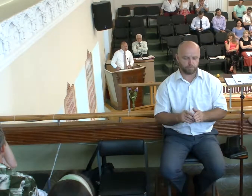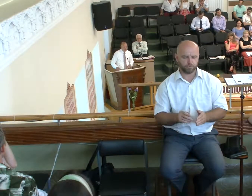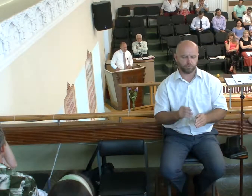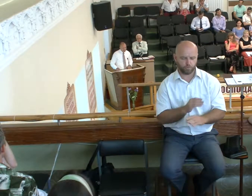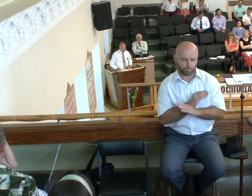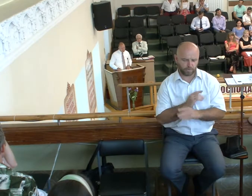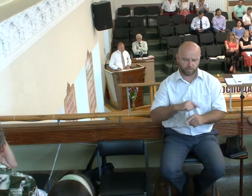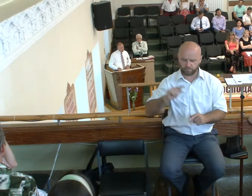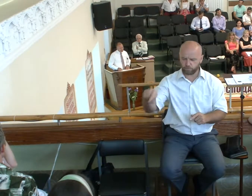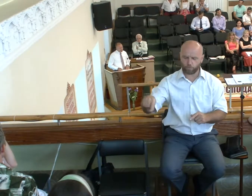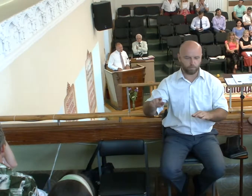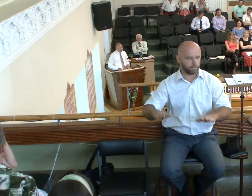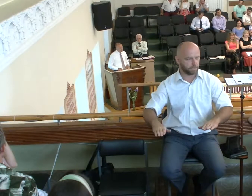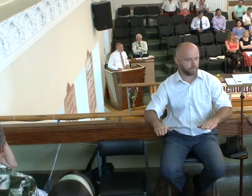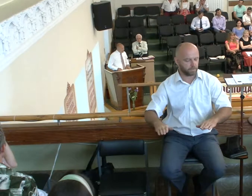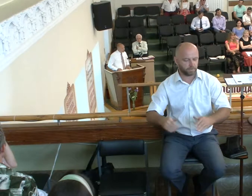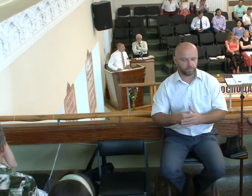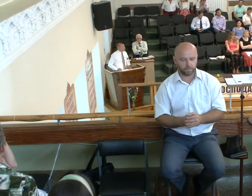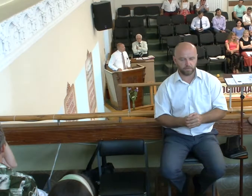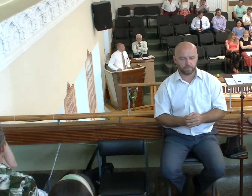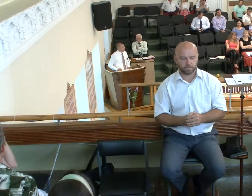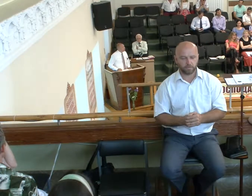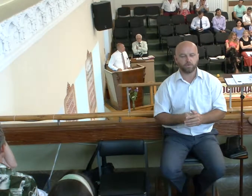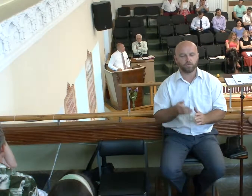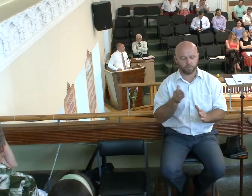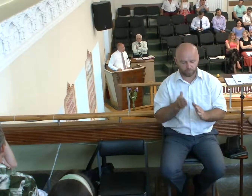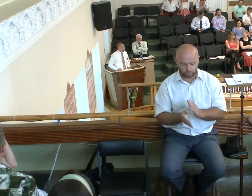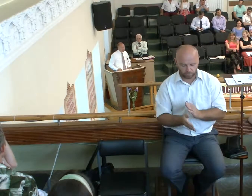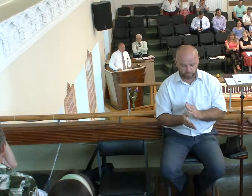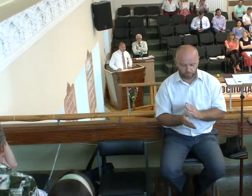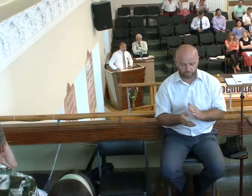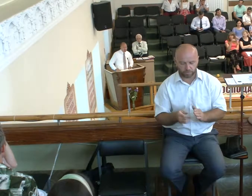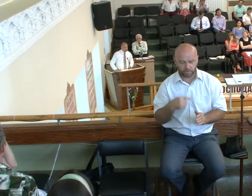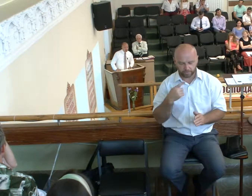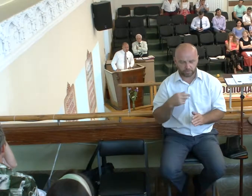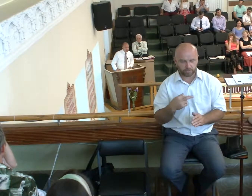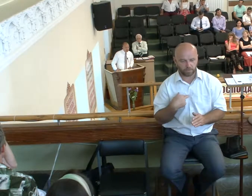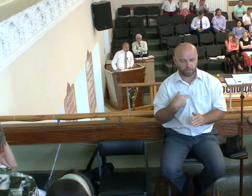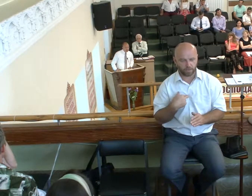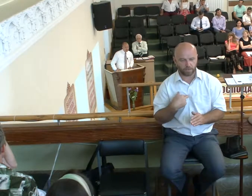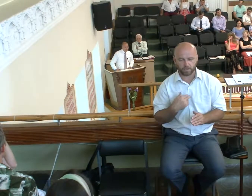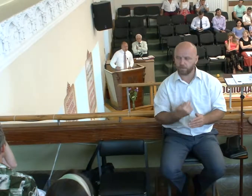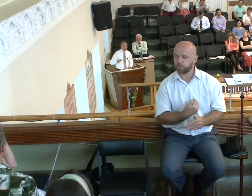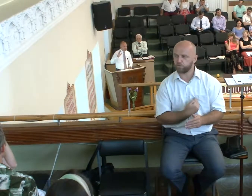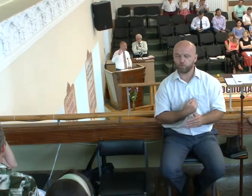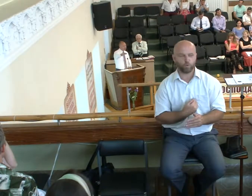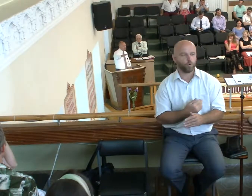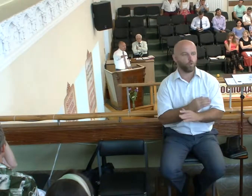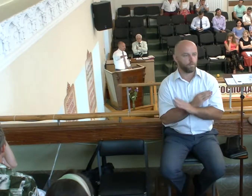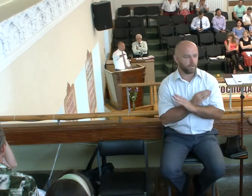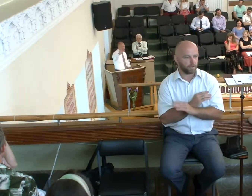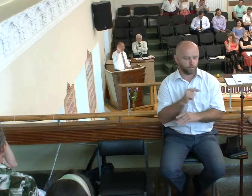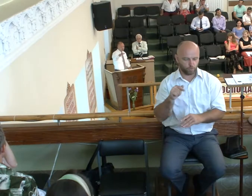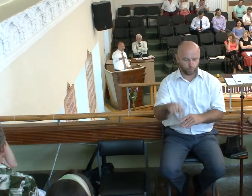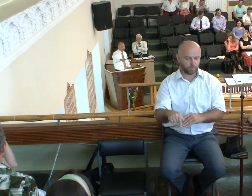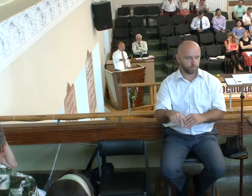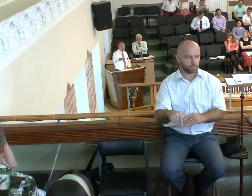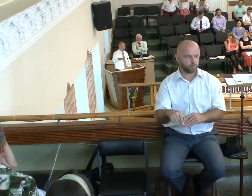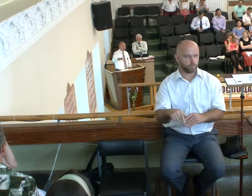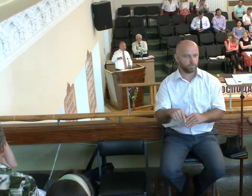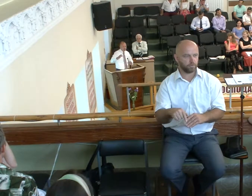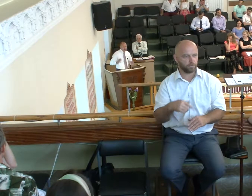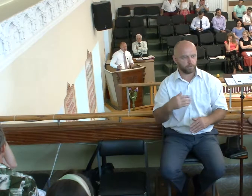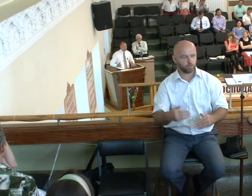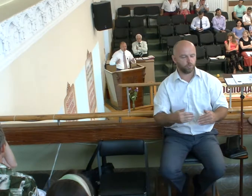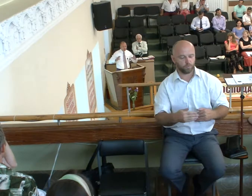другом месте. Он понял ситуацию. Говорит, я буду умирать у вас. Пошел в гараж, лег в